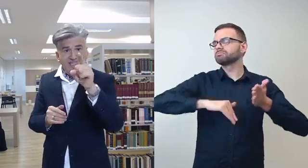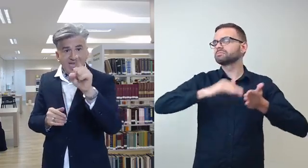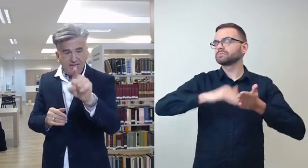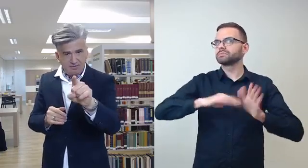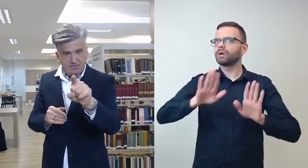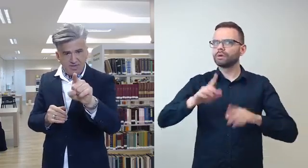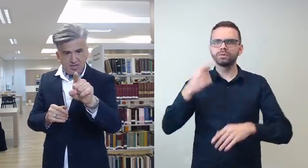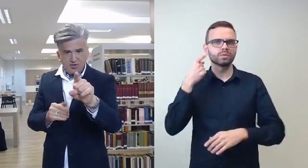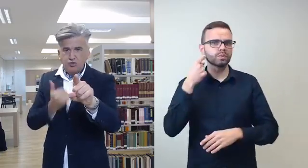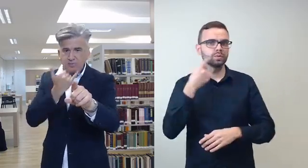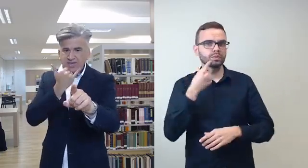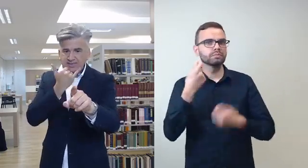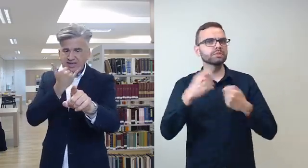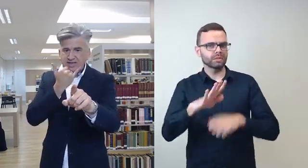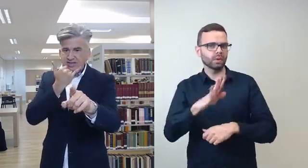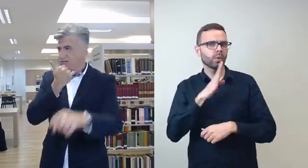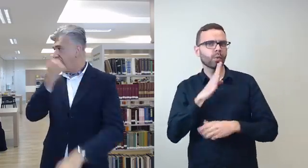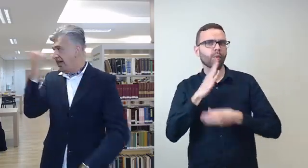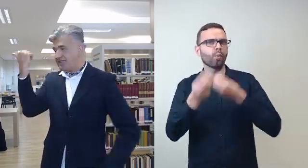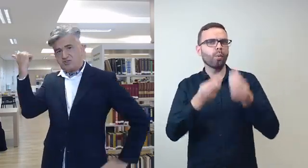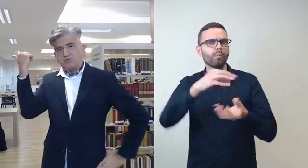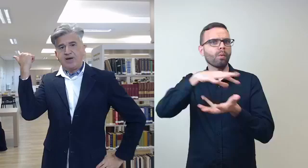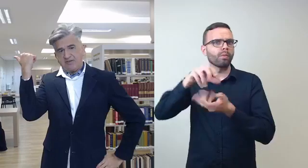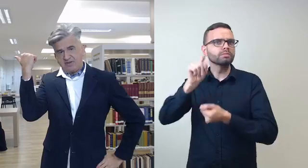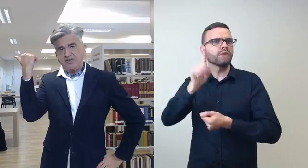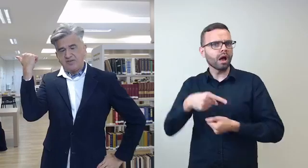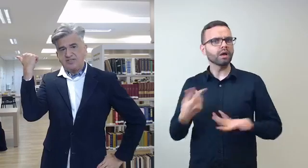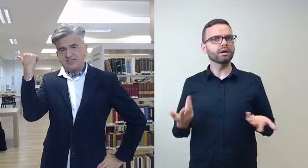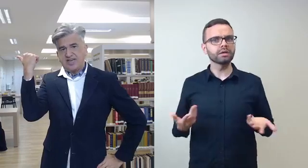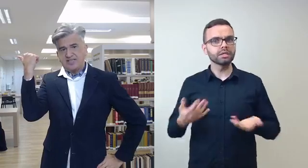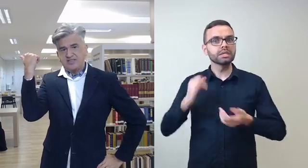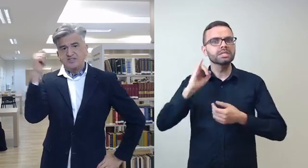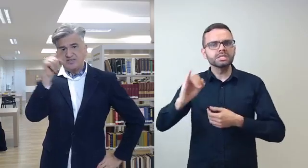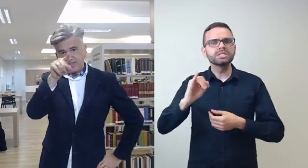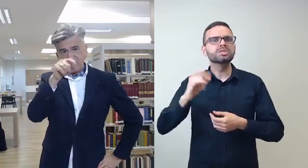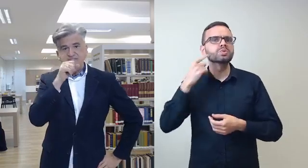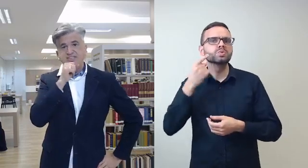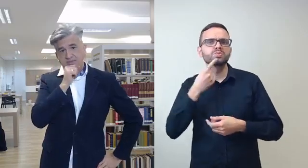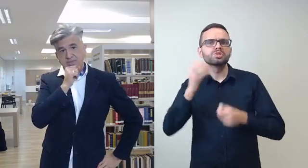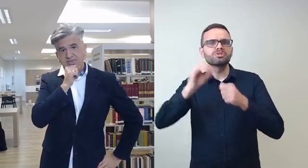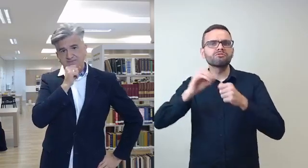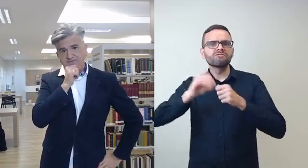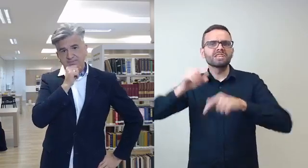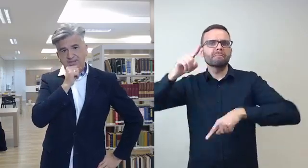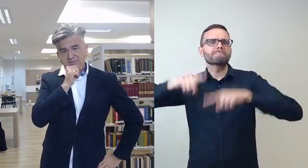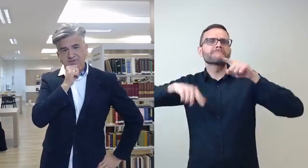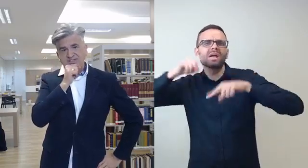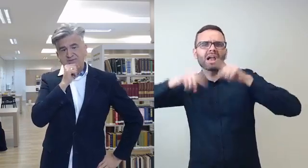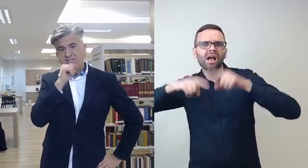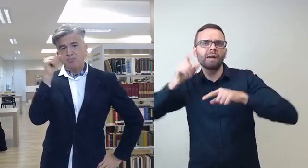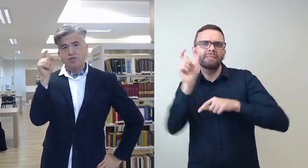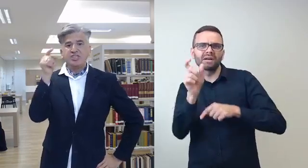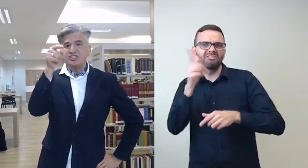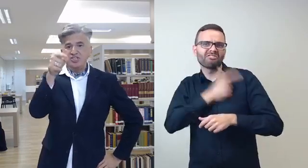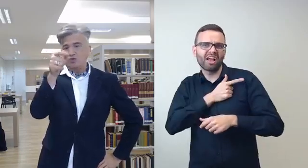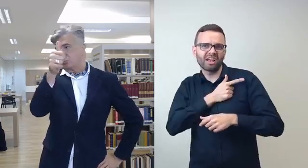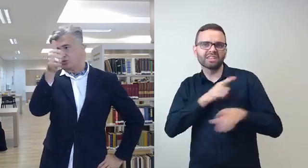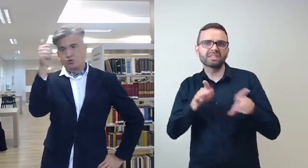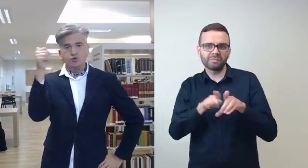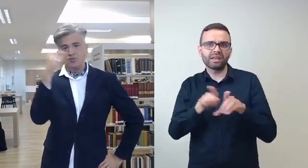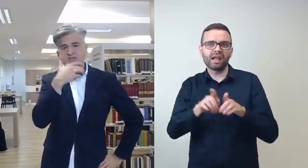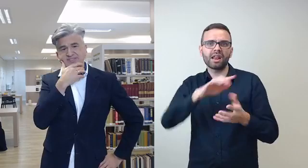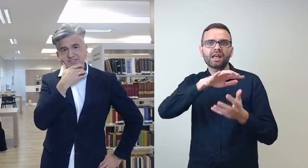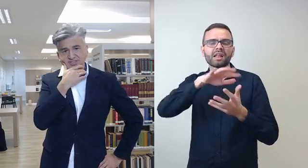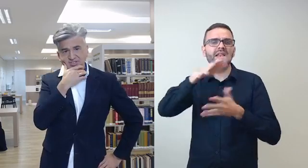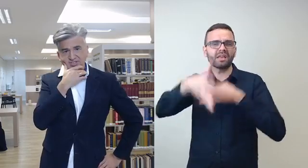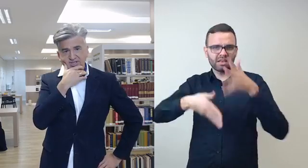como ele é. Desculpa aí, tá? Se o cara disse um palavrão em língua de sinais, você vai ter que dizer também. Porque você não tem que proteger o surdo do